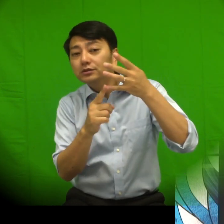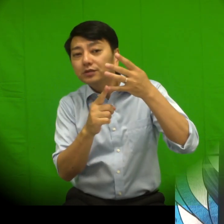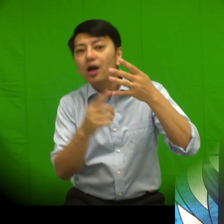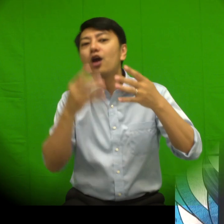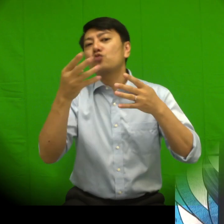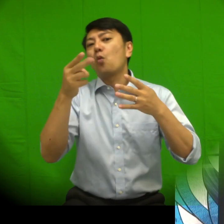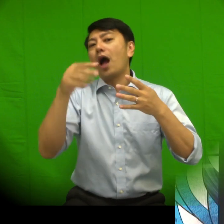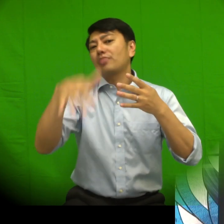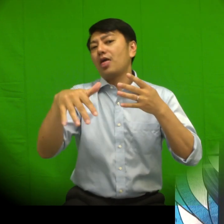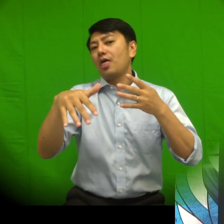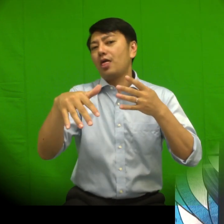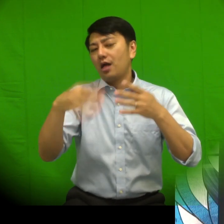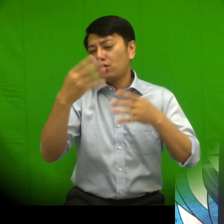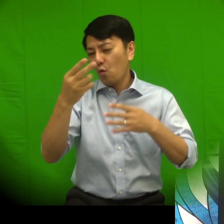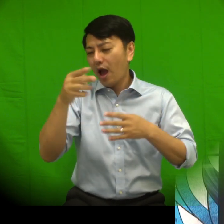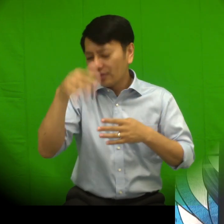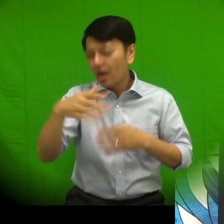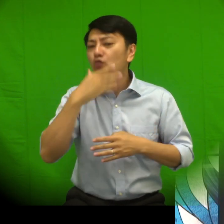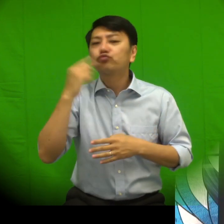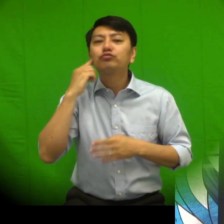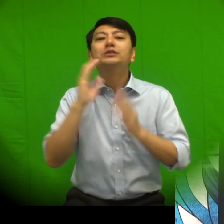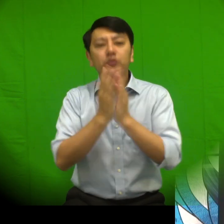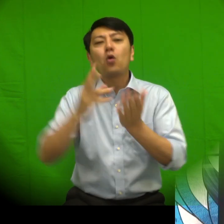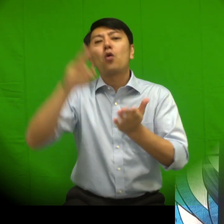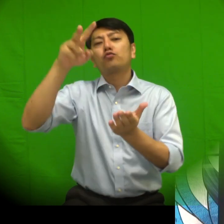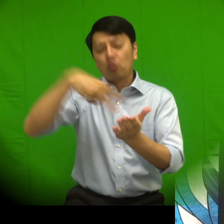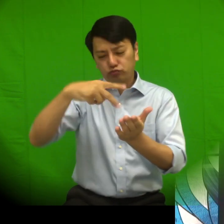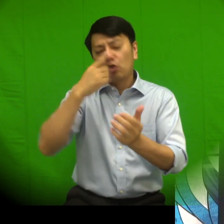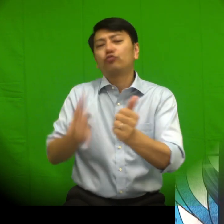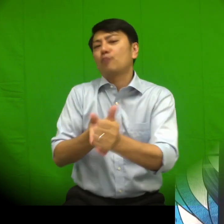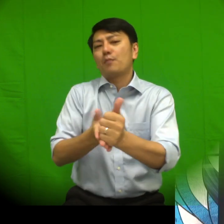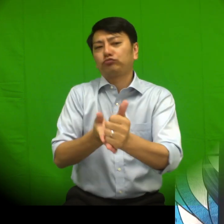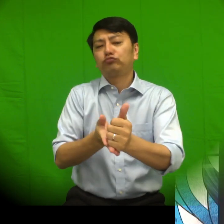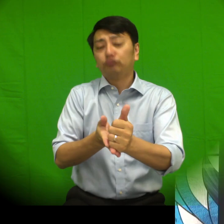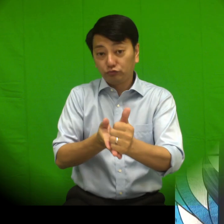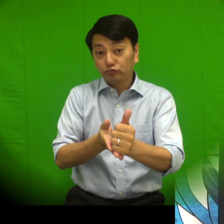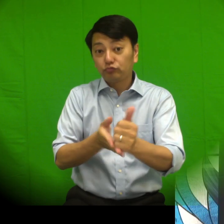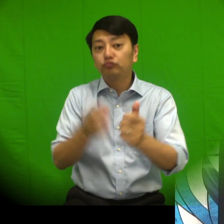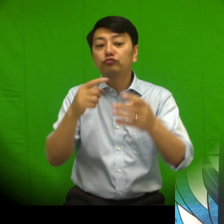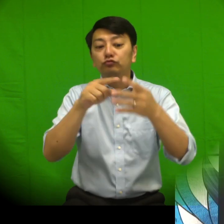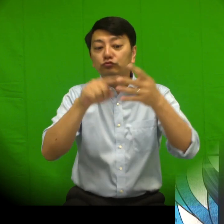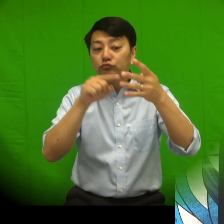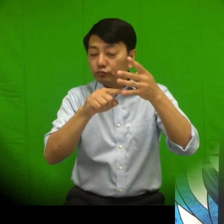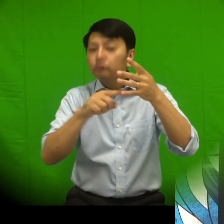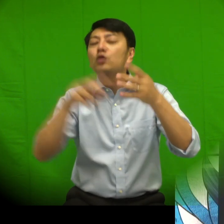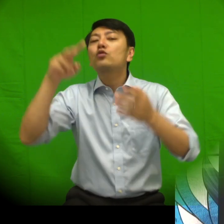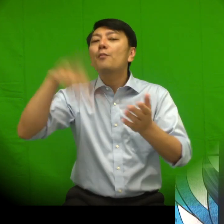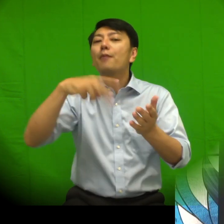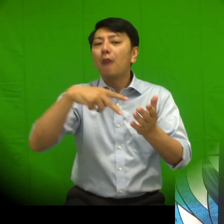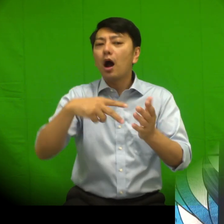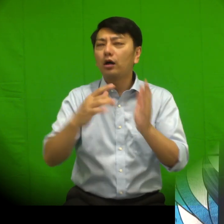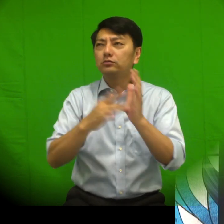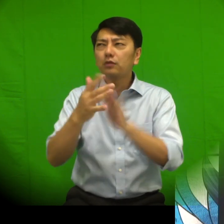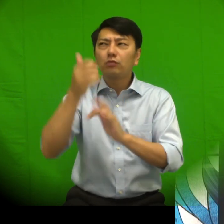マルコの分書とヨハネの福音書を読みになるとイエスキリストというお方がどういう形であるかということが